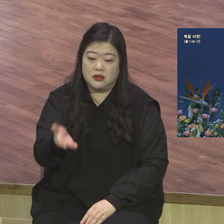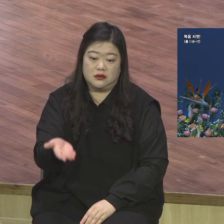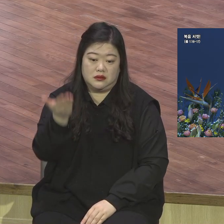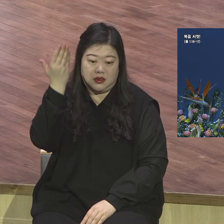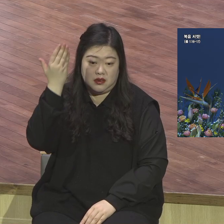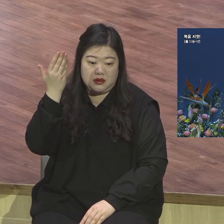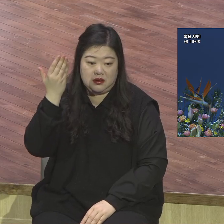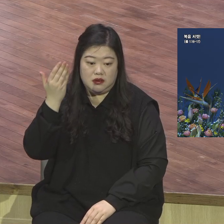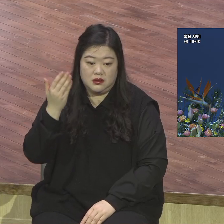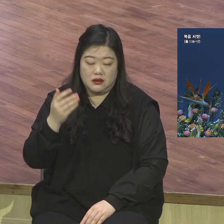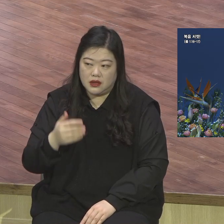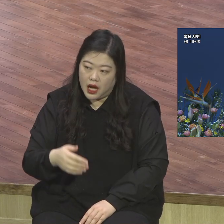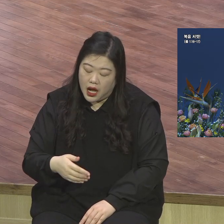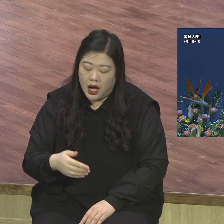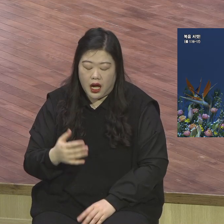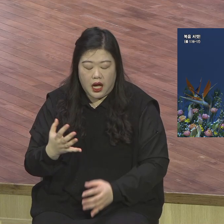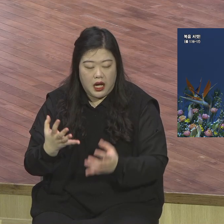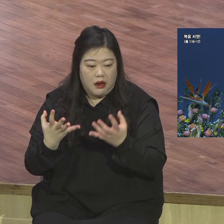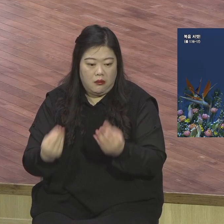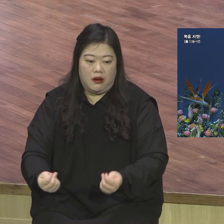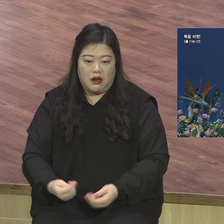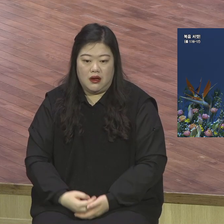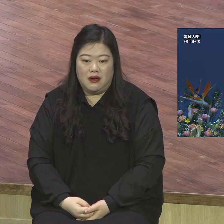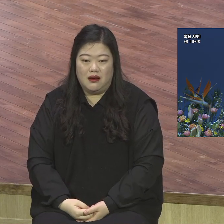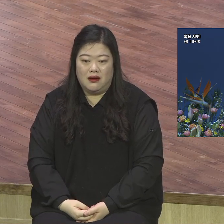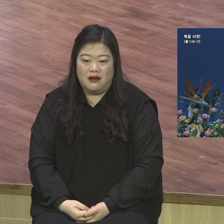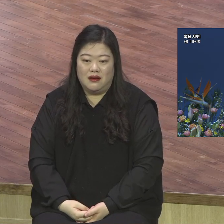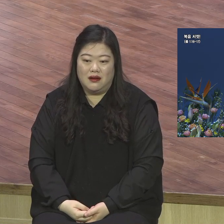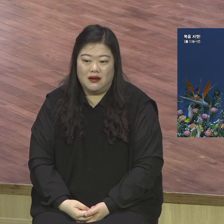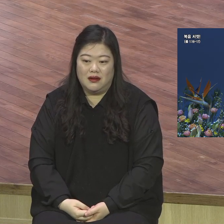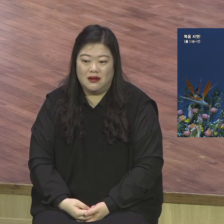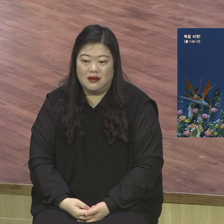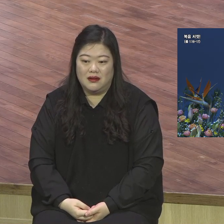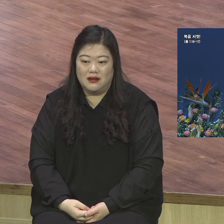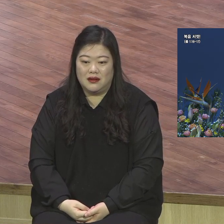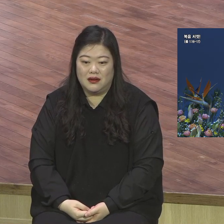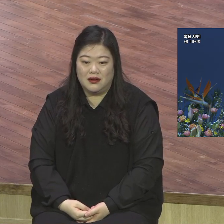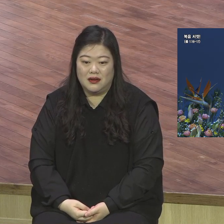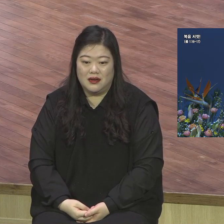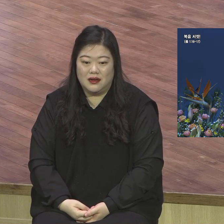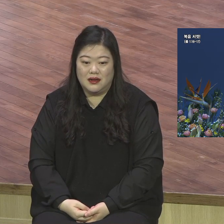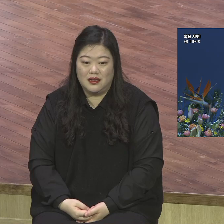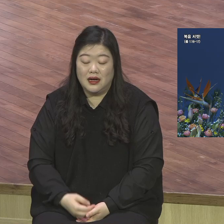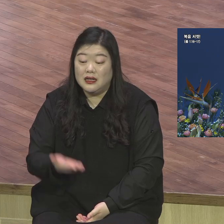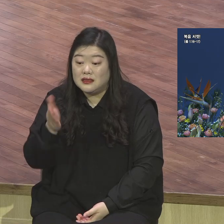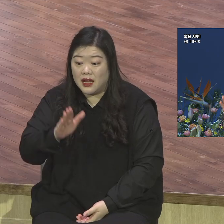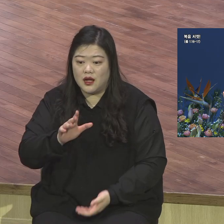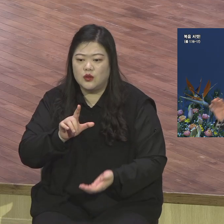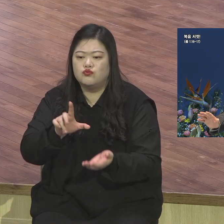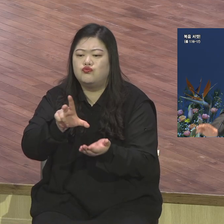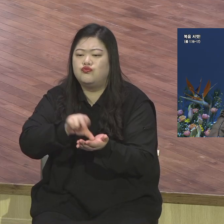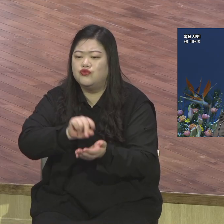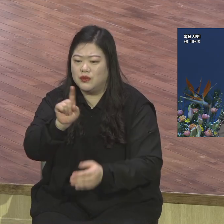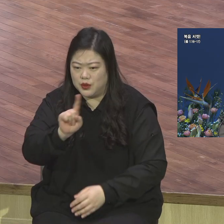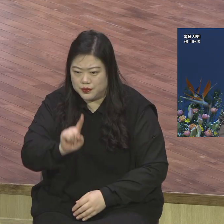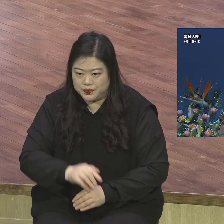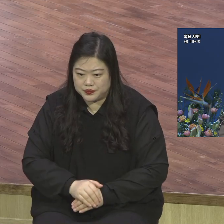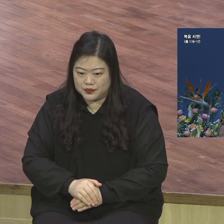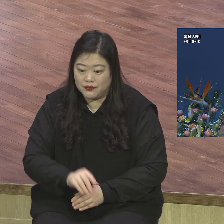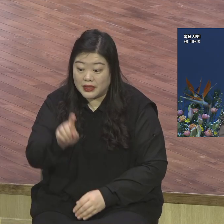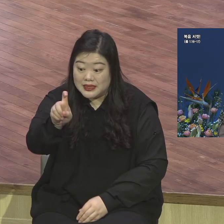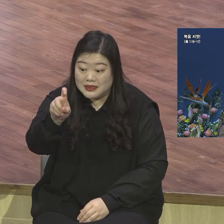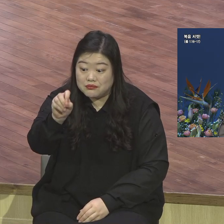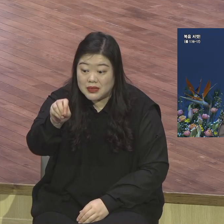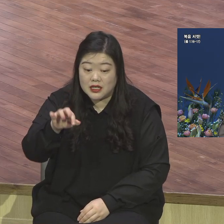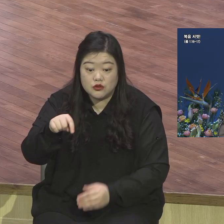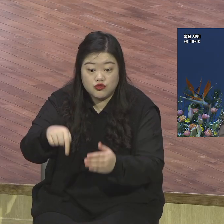있습니다. 특별히 문제가 심각한 것은 젊은 세대들이 여기 많이 참여한다는